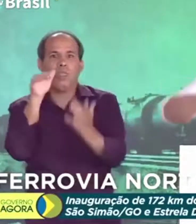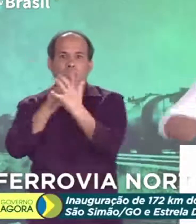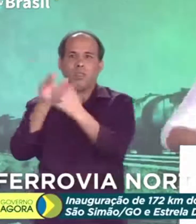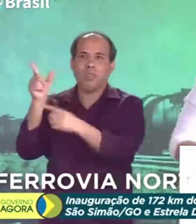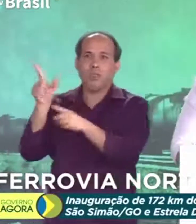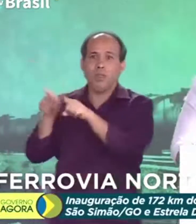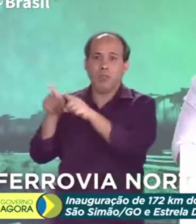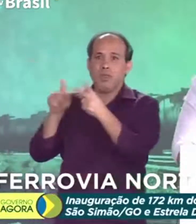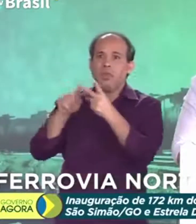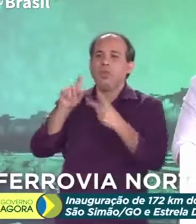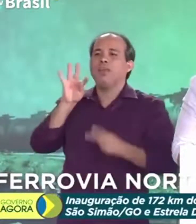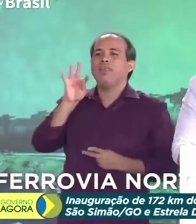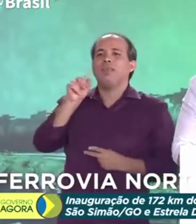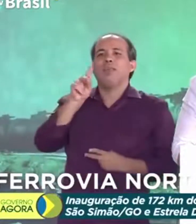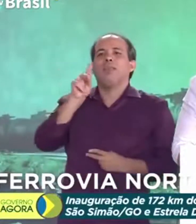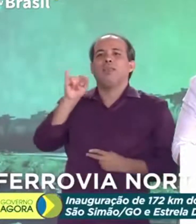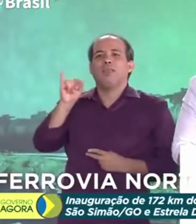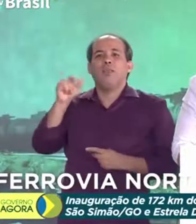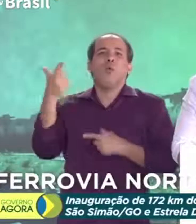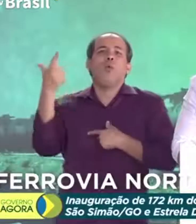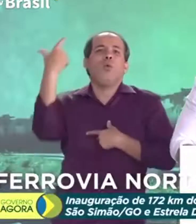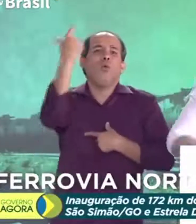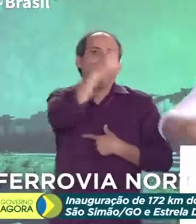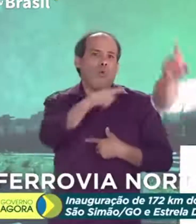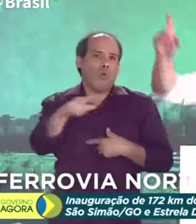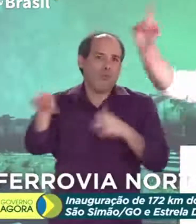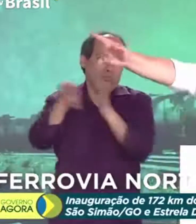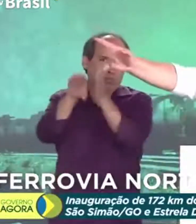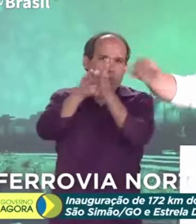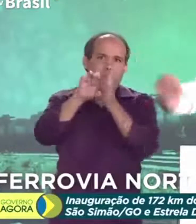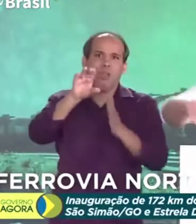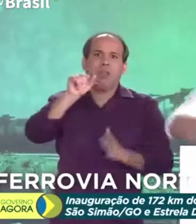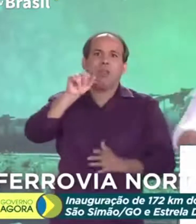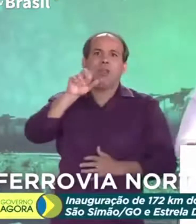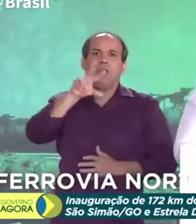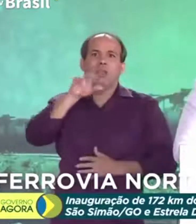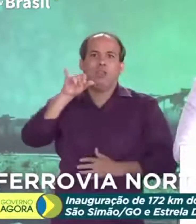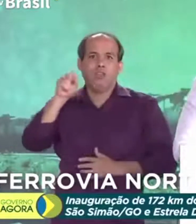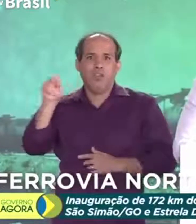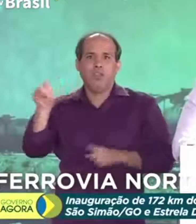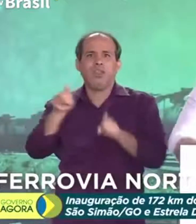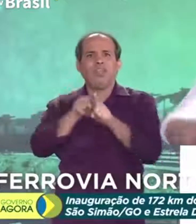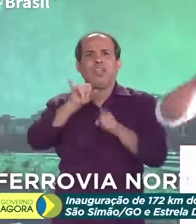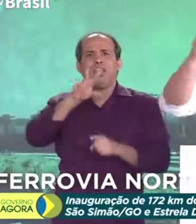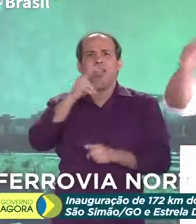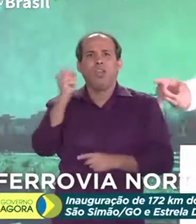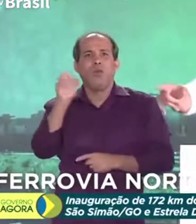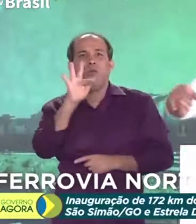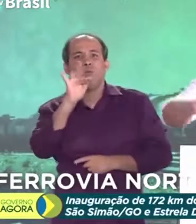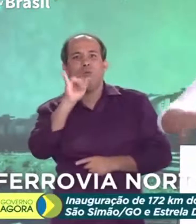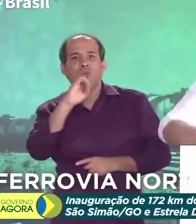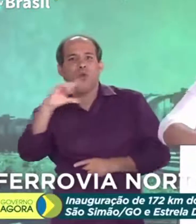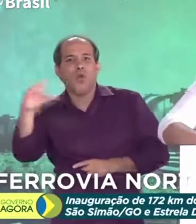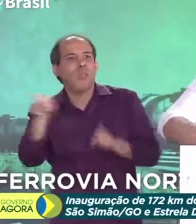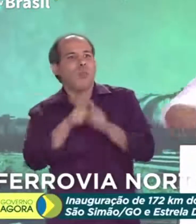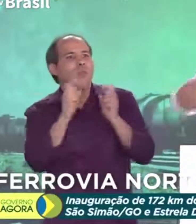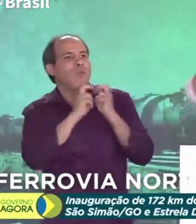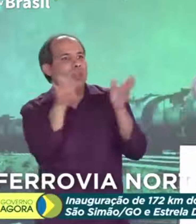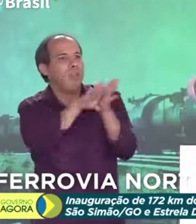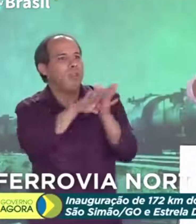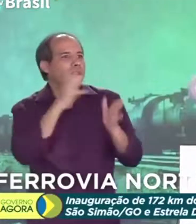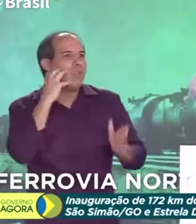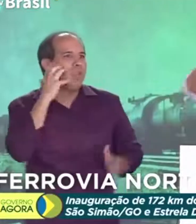Itaqui de ferrovia com a Norte Sul e a Estrada de Ferro dos Carajás, vamos poder chegar de ferrovia em Ilhéus com a Fiol, vamos poder chegar de ferrovia em